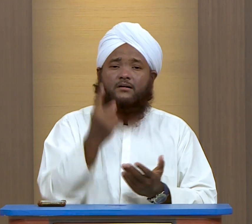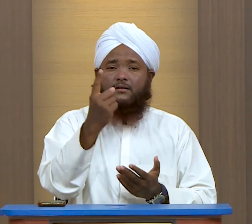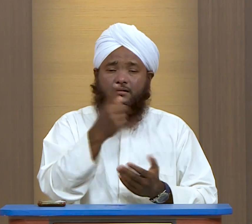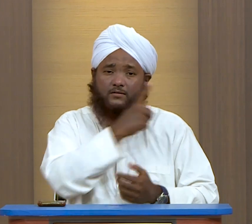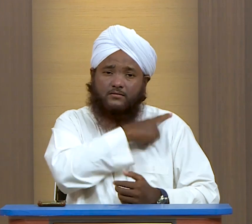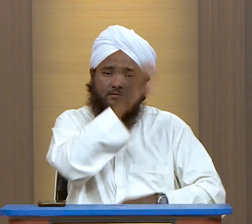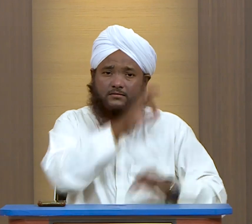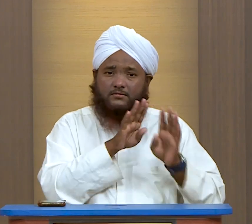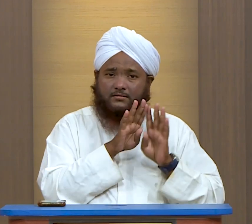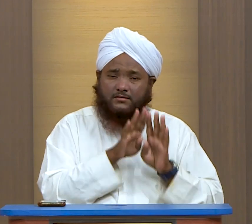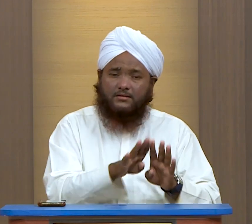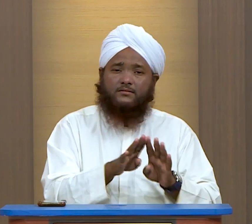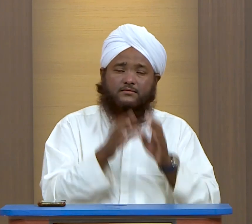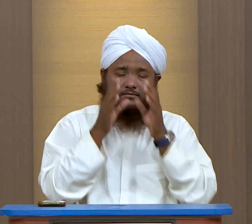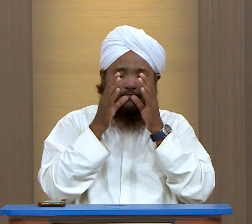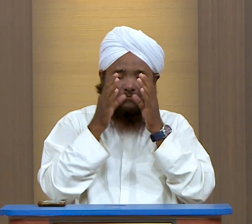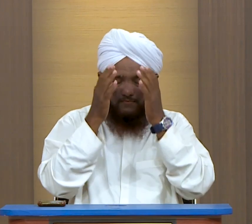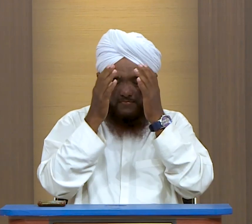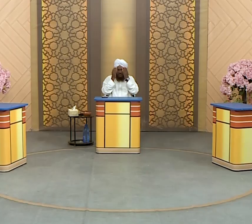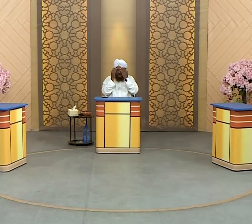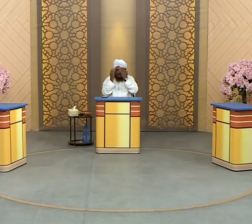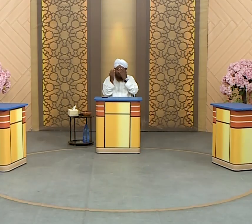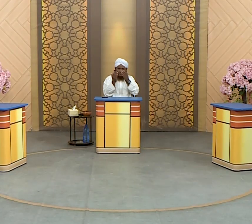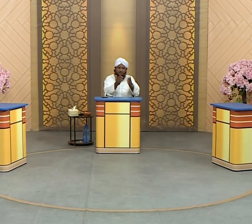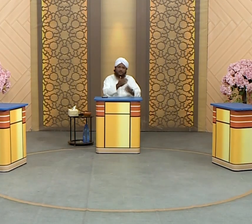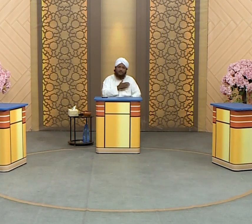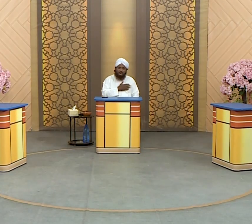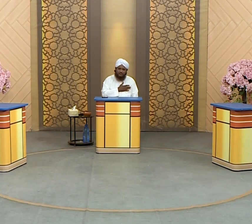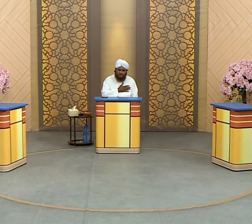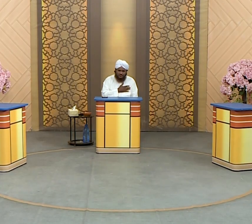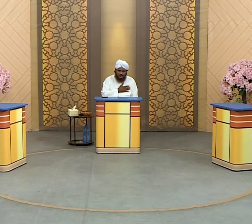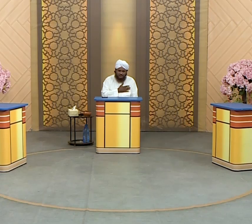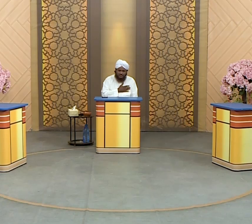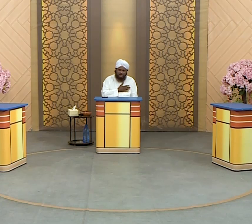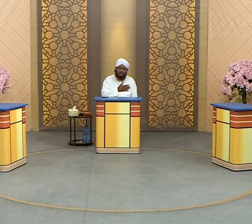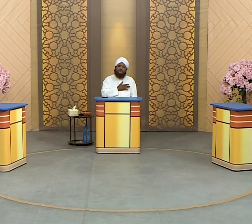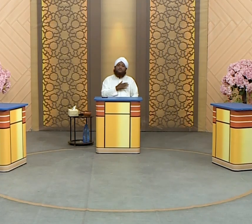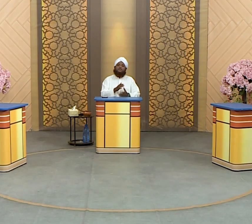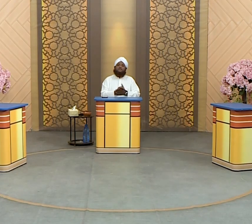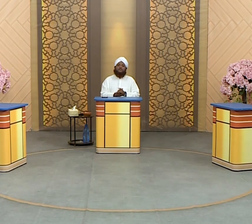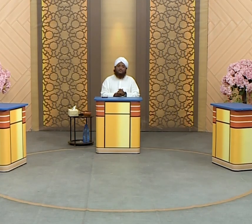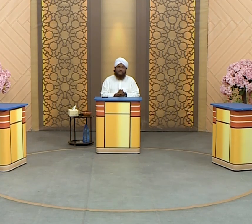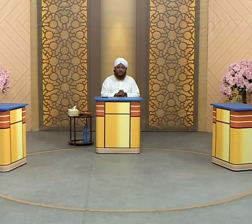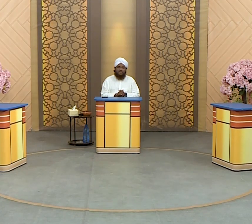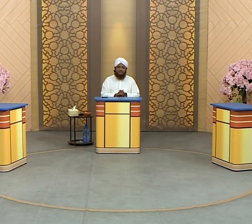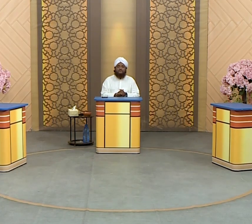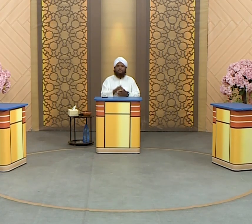گناہوں کے شفا دے۔ صلو علی الحبیب صلی اللہ علی محمد صلی اللہ علیہ وسلم۔ پیارے اسلامی